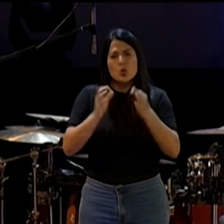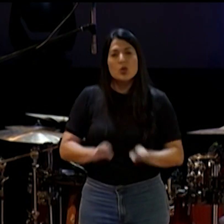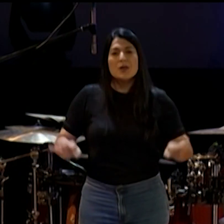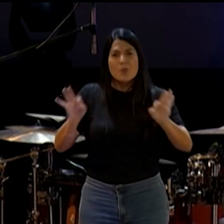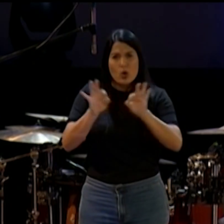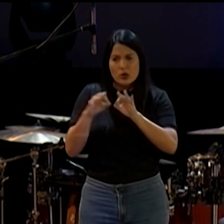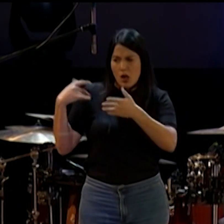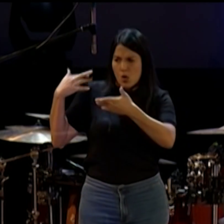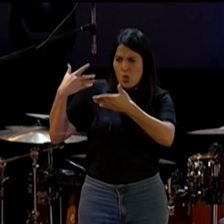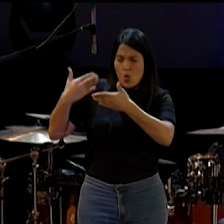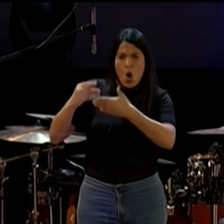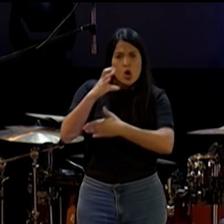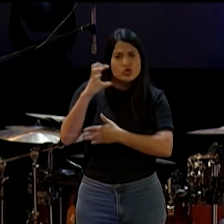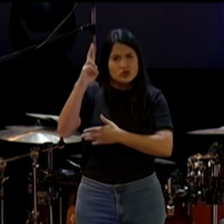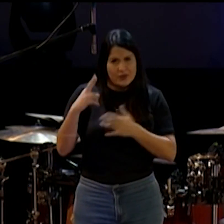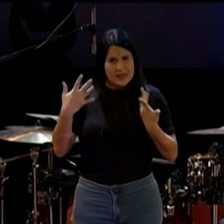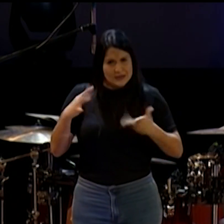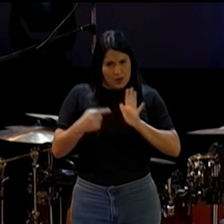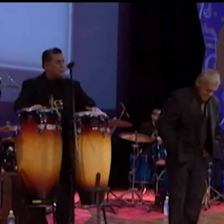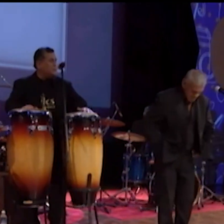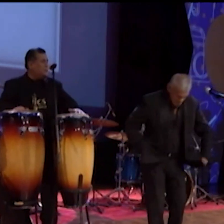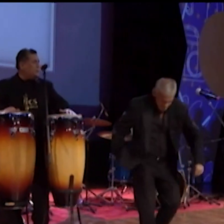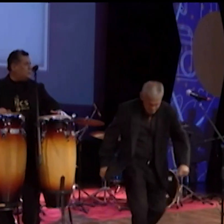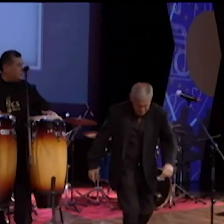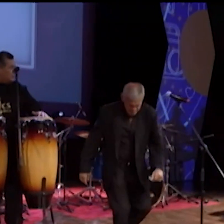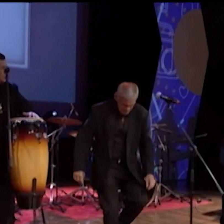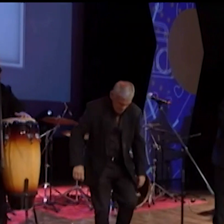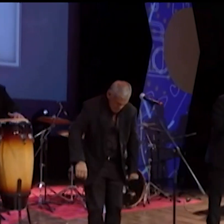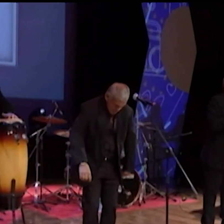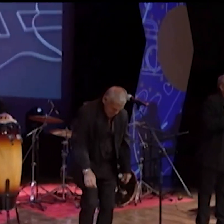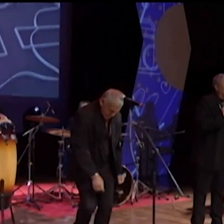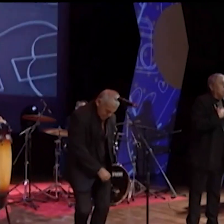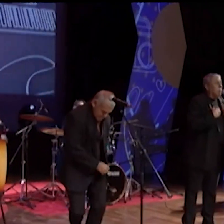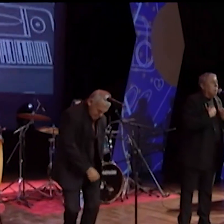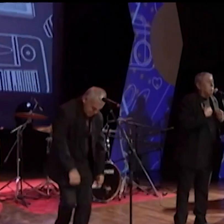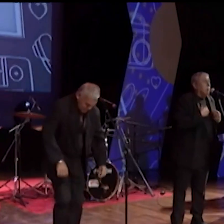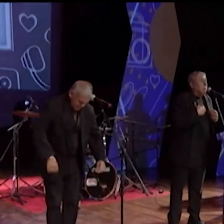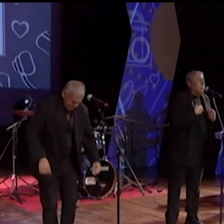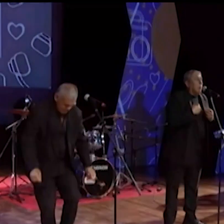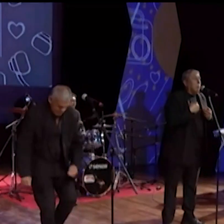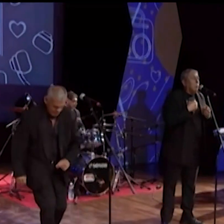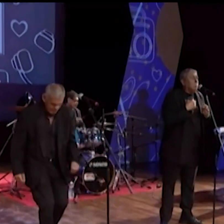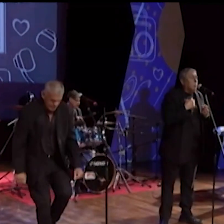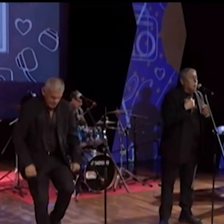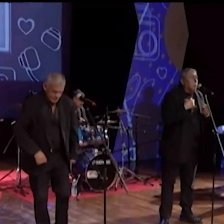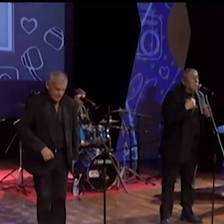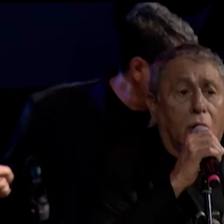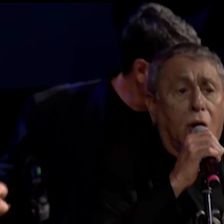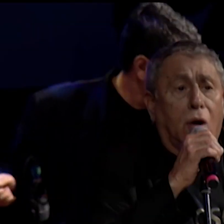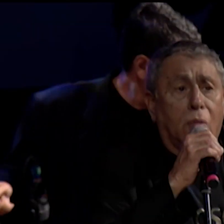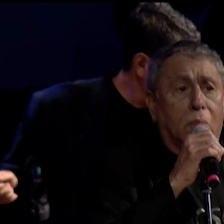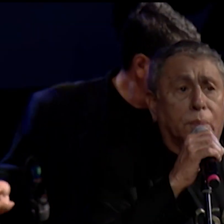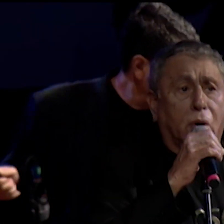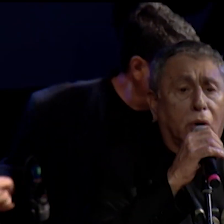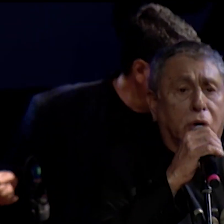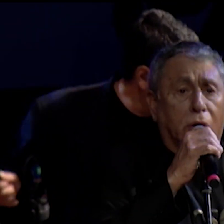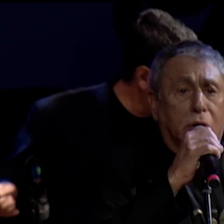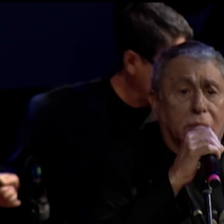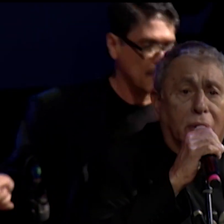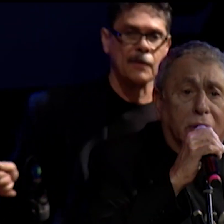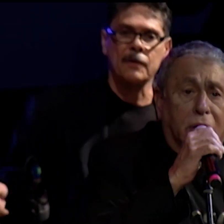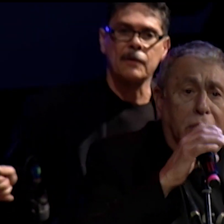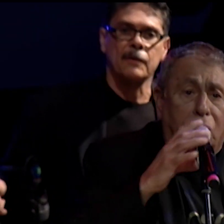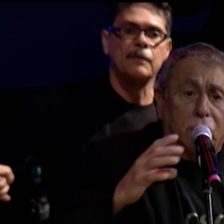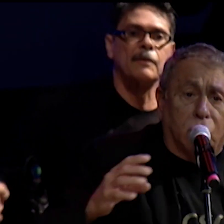Rica ha demostrado ser un pueblo grande, solidario. El dinero recaudado se trasladará al Fondo Nacional de Emergencias para comprar alimentos